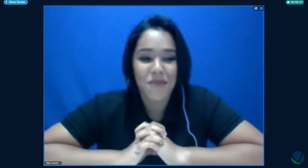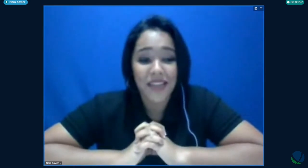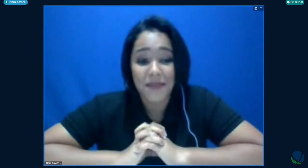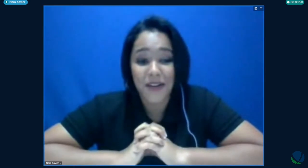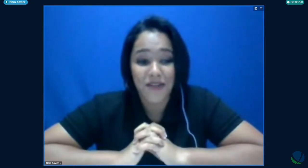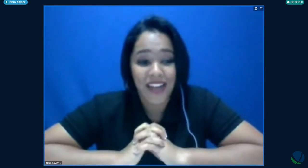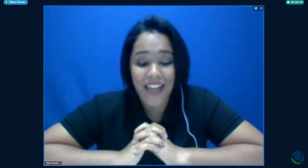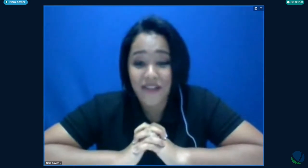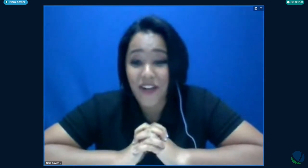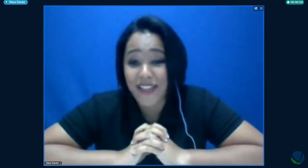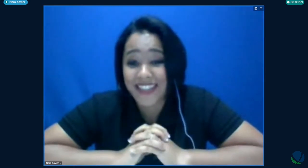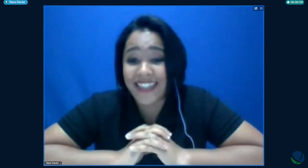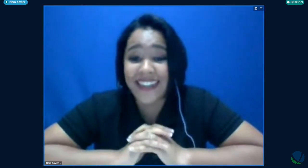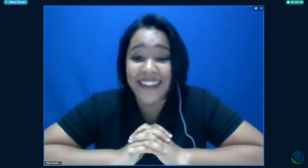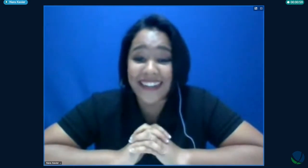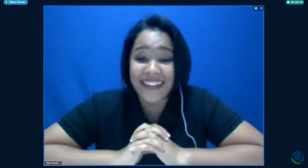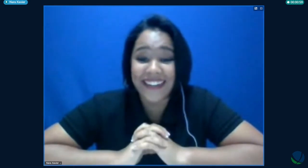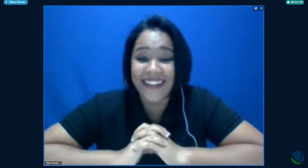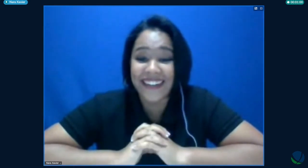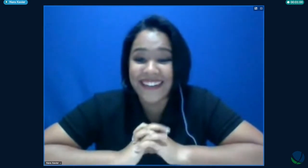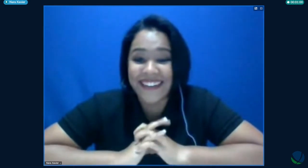Fala comigo para eu não ficar nervosa.